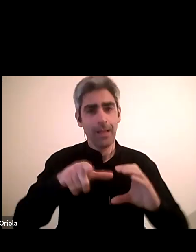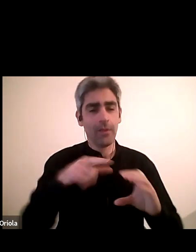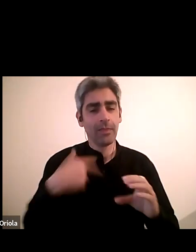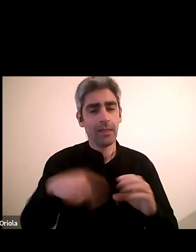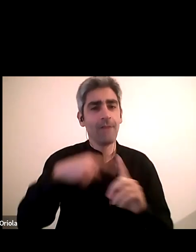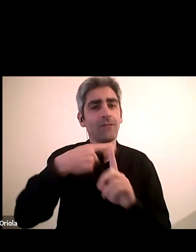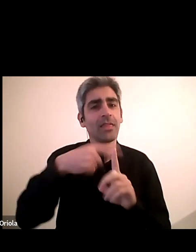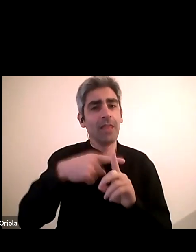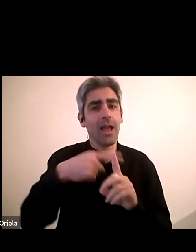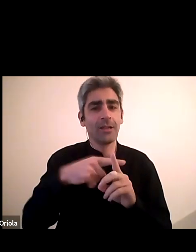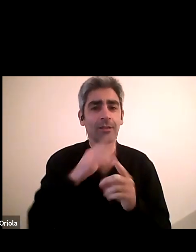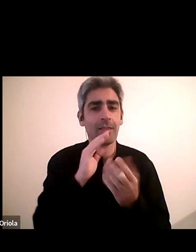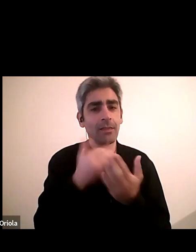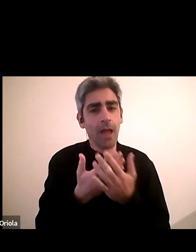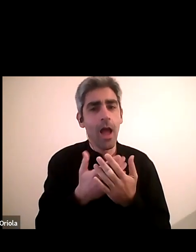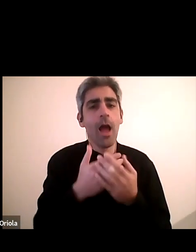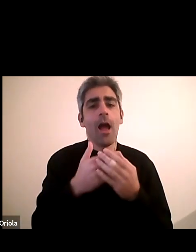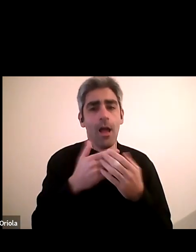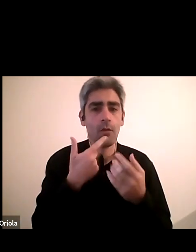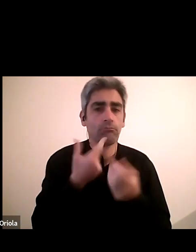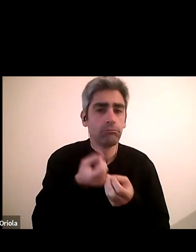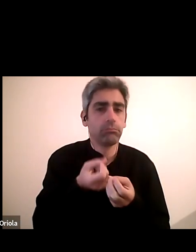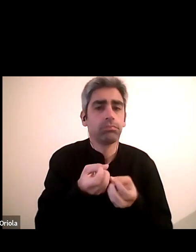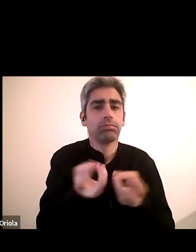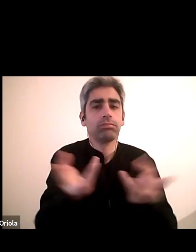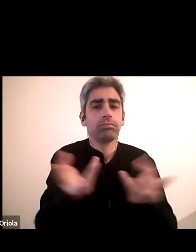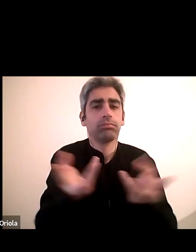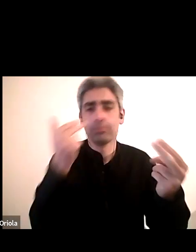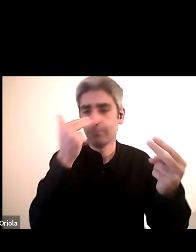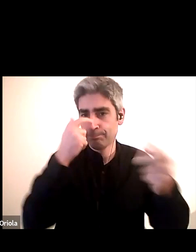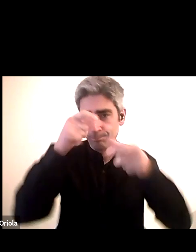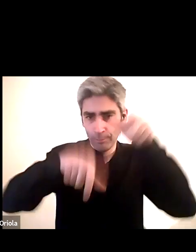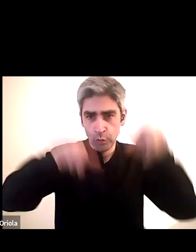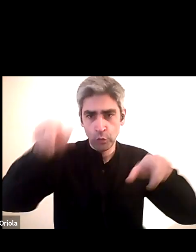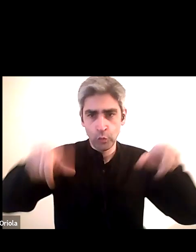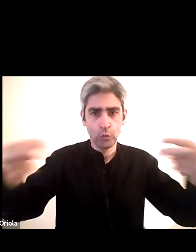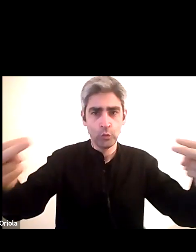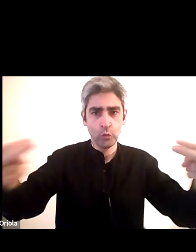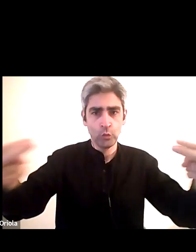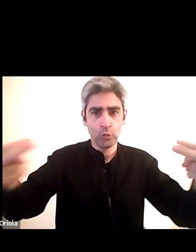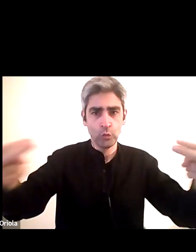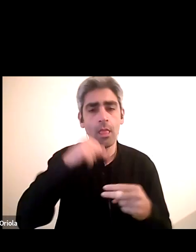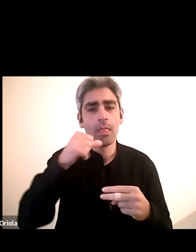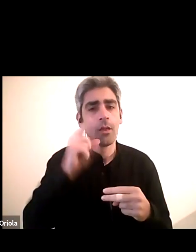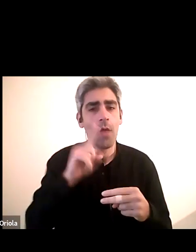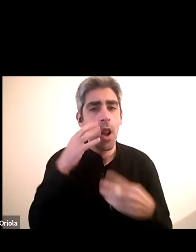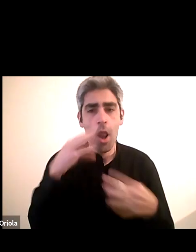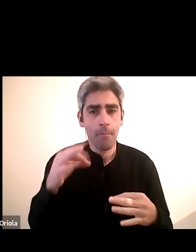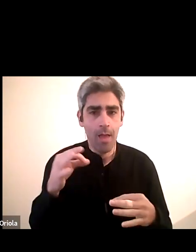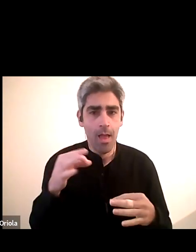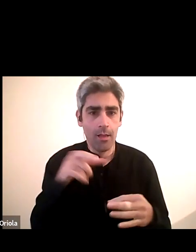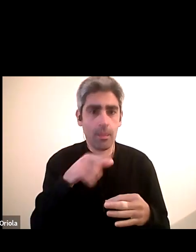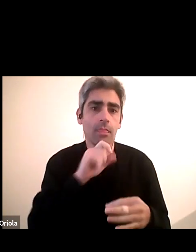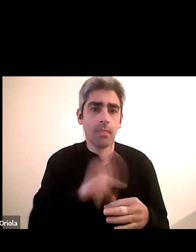de poder chegar a um número de pessoas que normalmente não é usual e isso é uma vantagem enorme